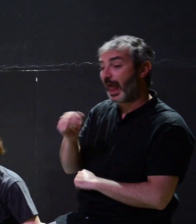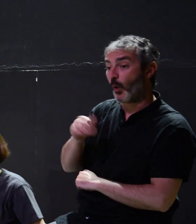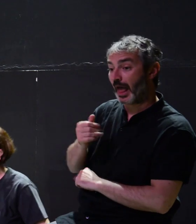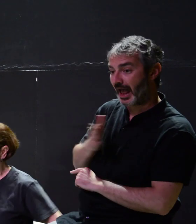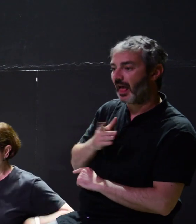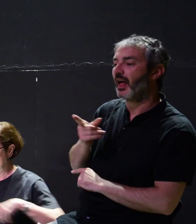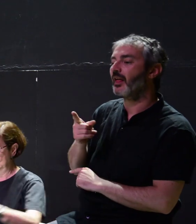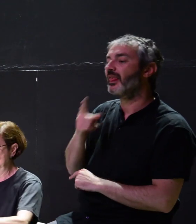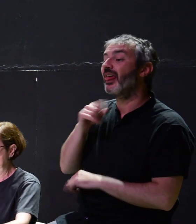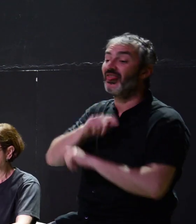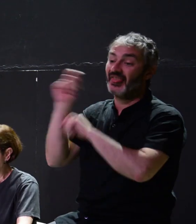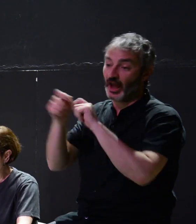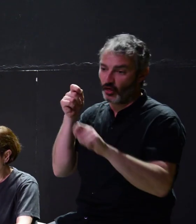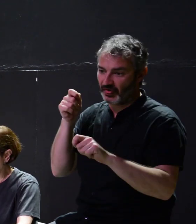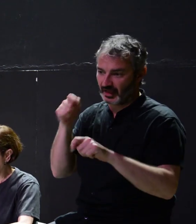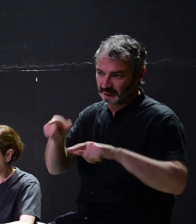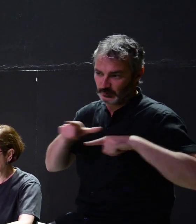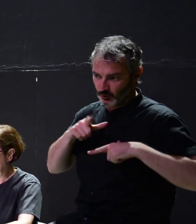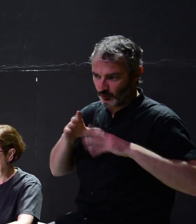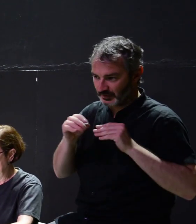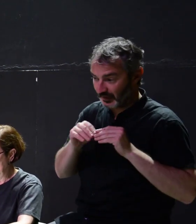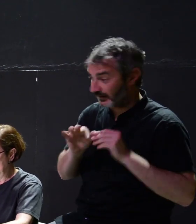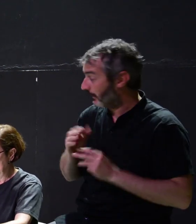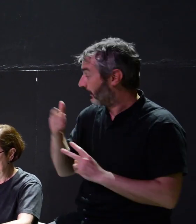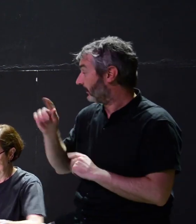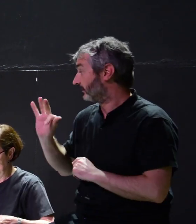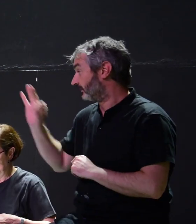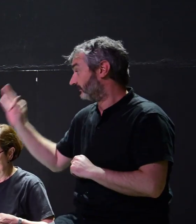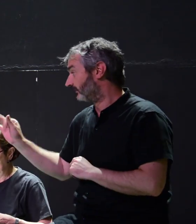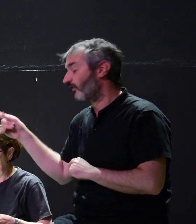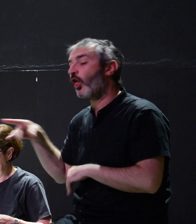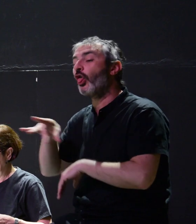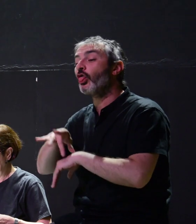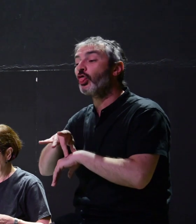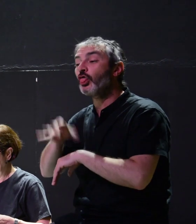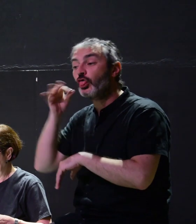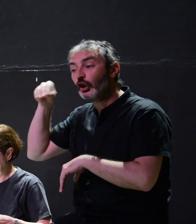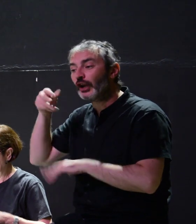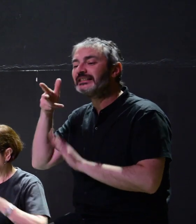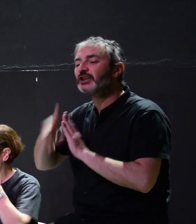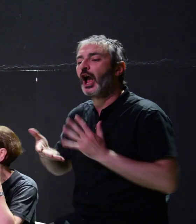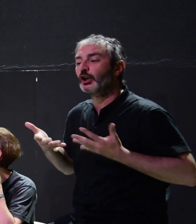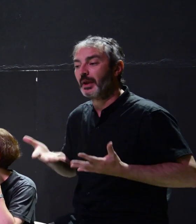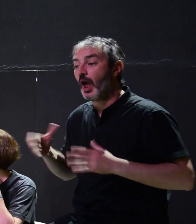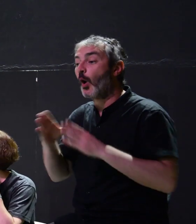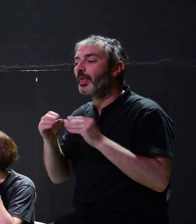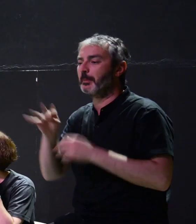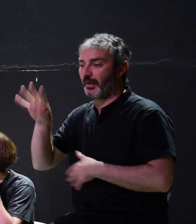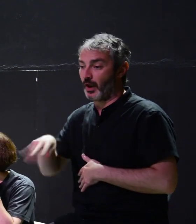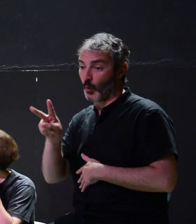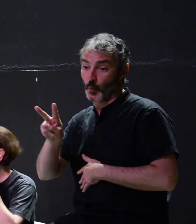la Universitat de Saragossa, la Dolors Marín ho és, i és doctora en Història Contemporània per la Universitat de